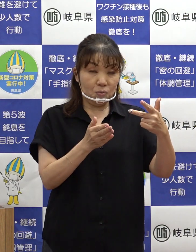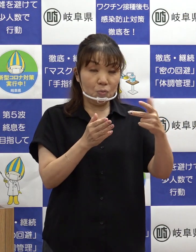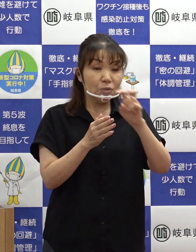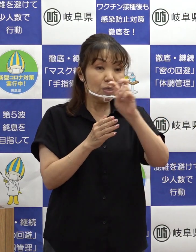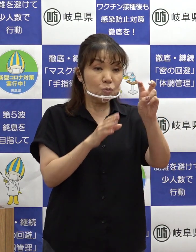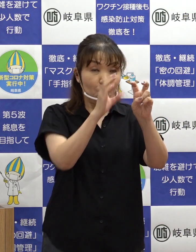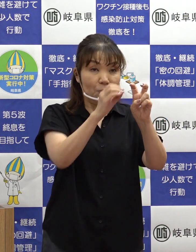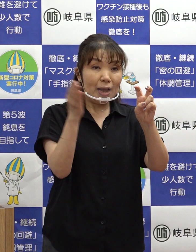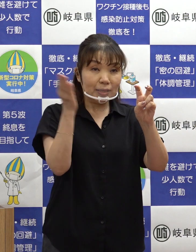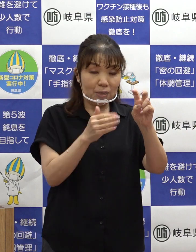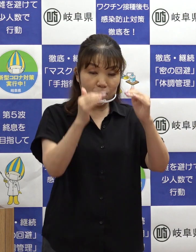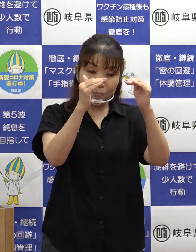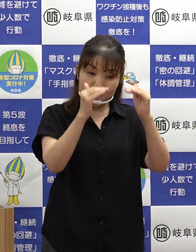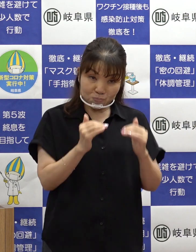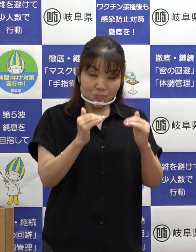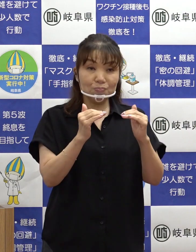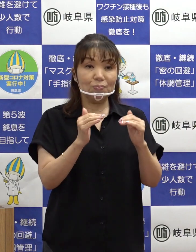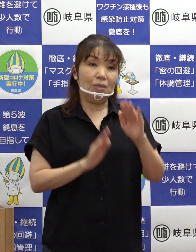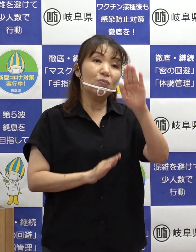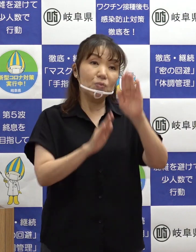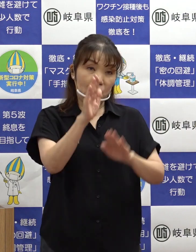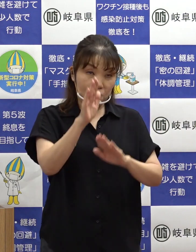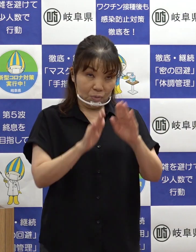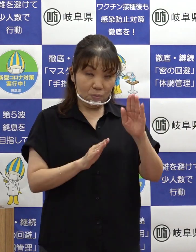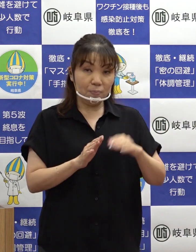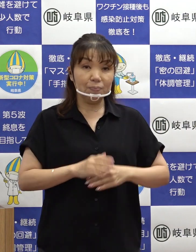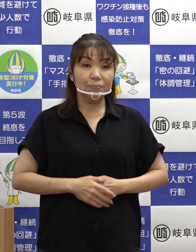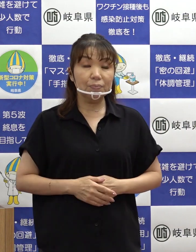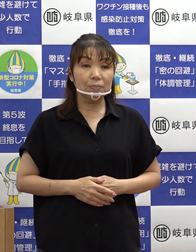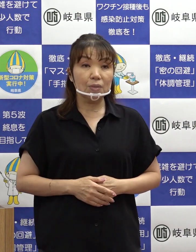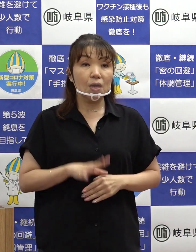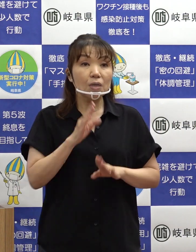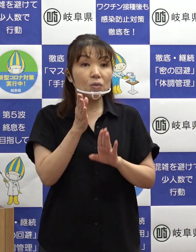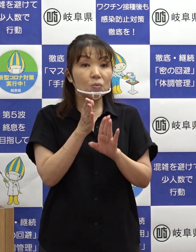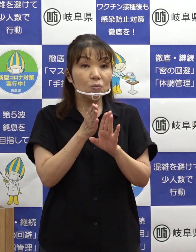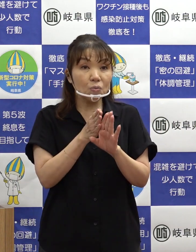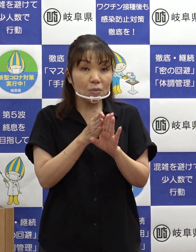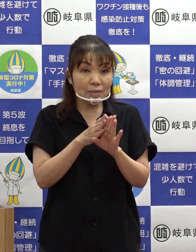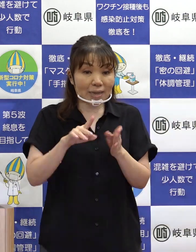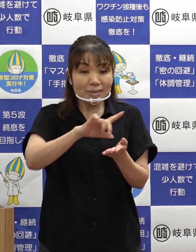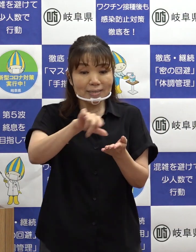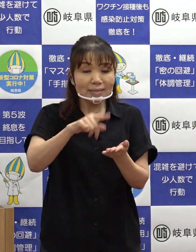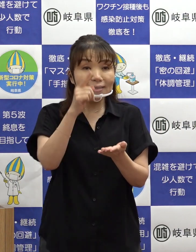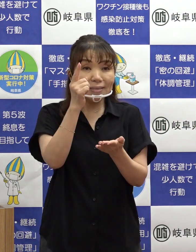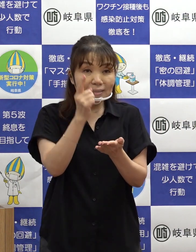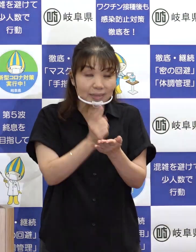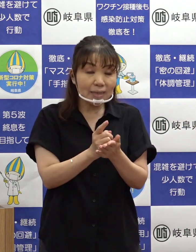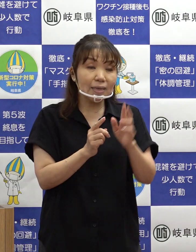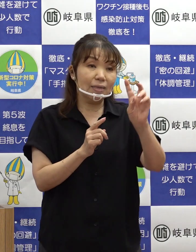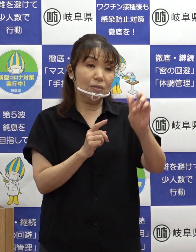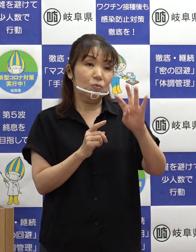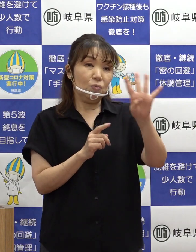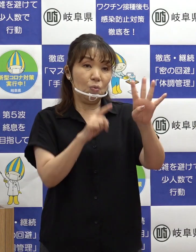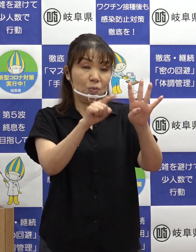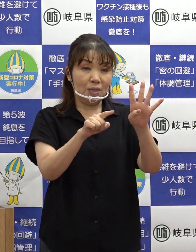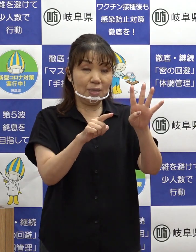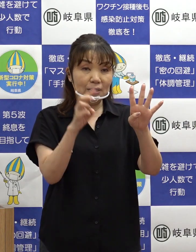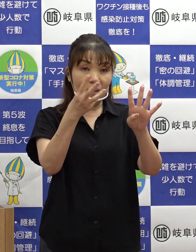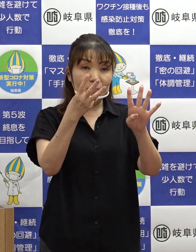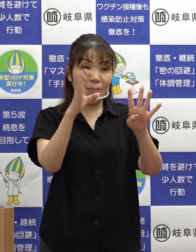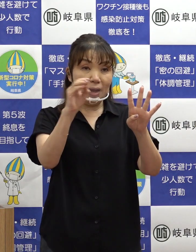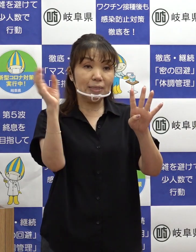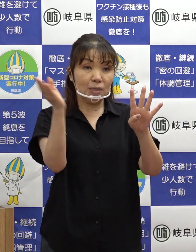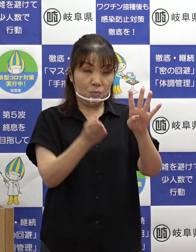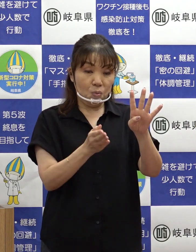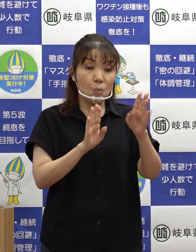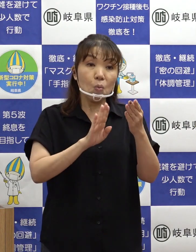りやっておるという状況でありまして、この中で岐阜県だけが 24.3% ということでございますが、他は